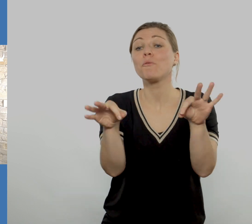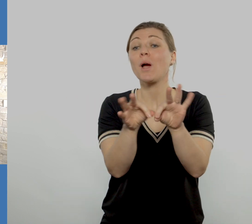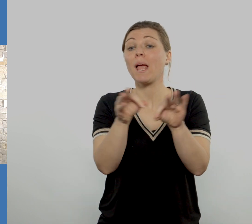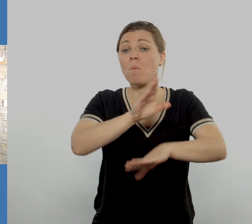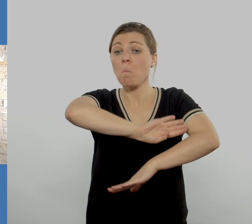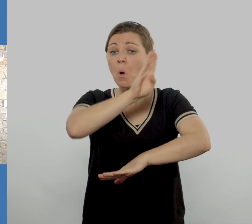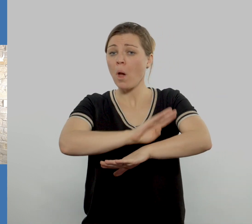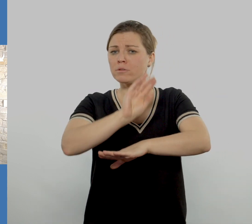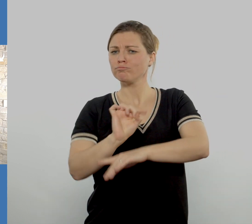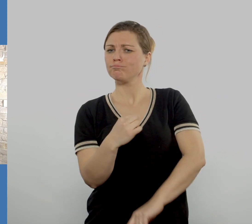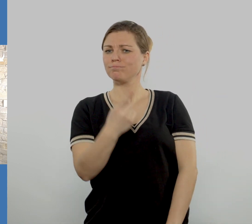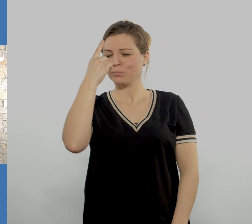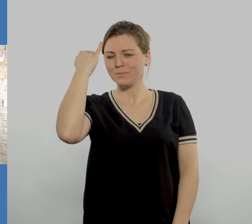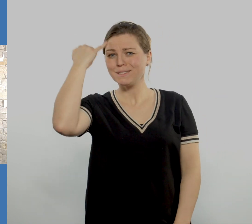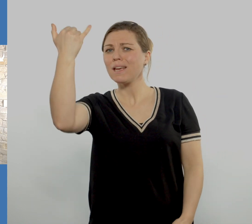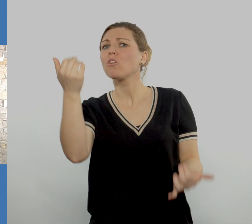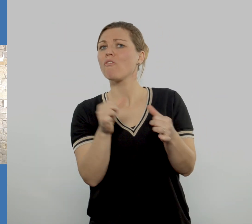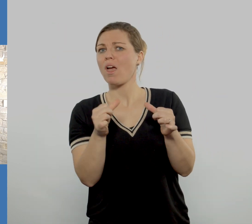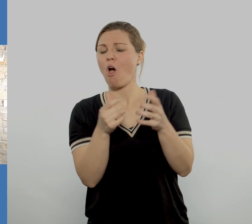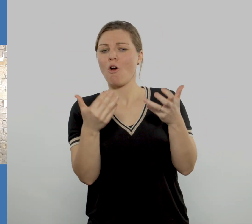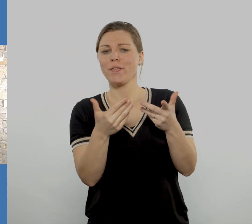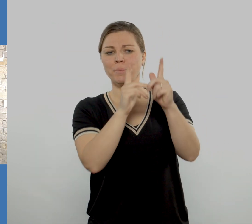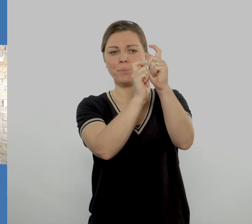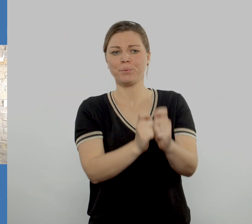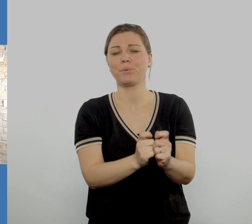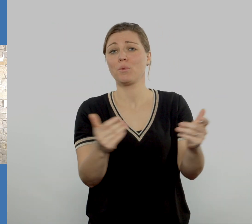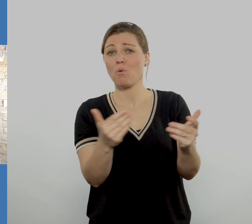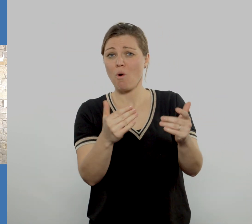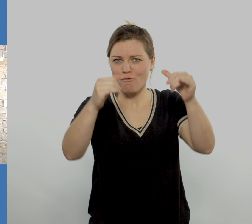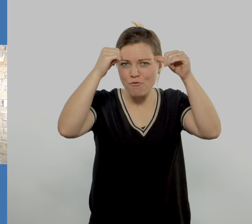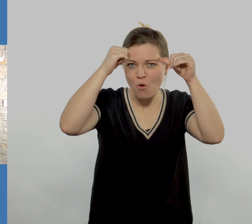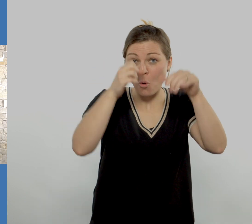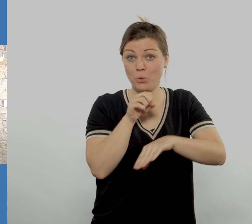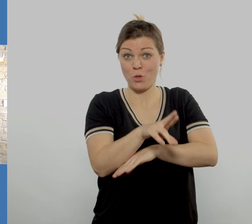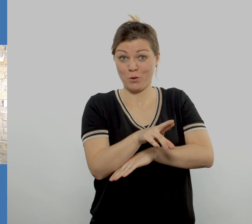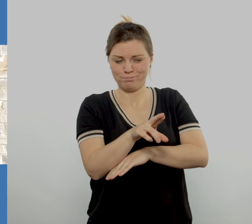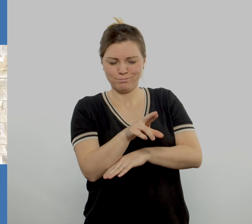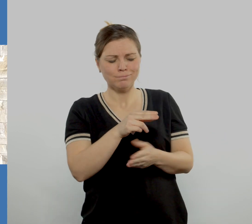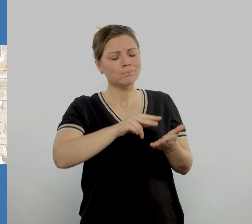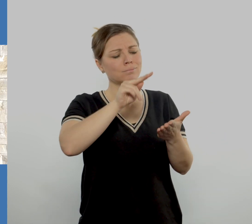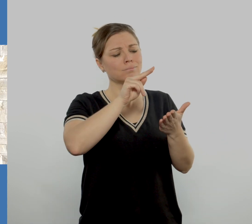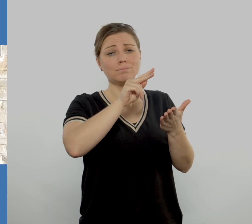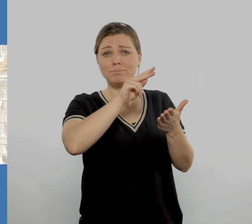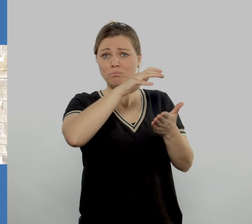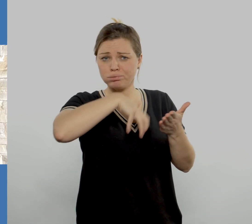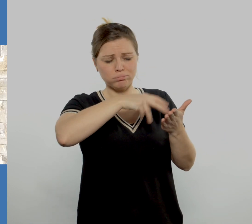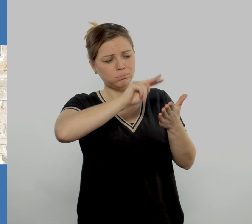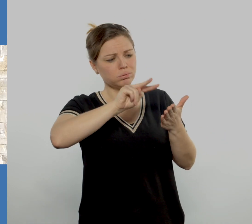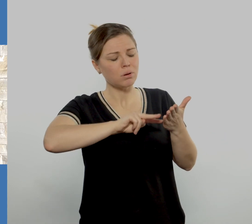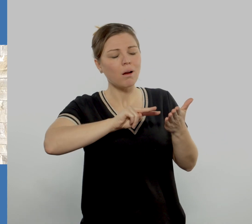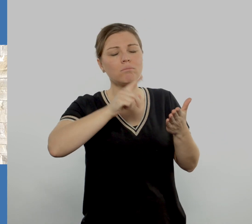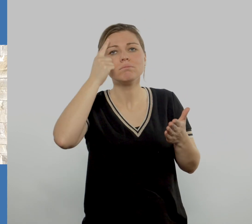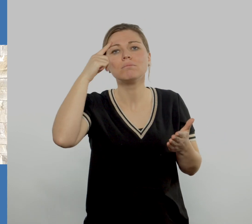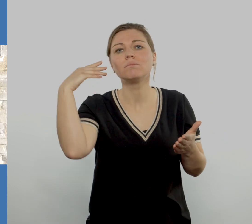construire un veau d'or. Et quand je pensais à ça, quand je méditais là-dessus, je me suis aperçu de cette réalité, c'est que le veau d'or a été